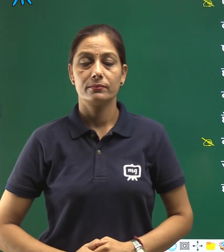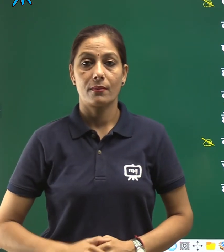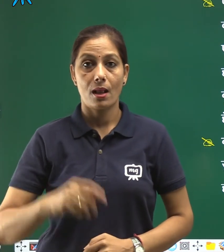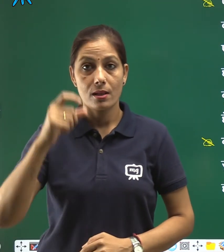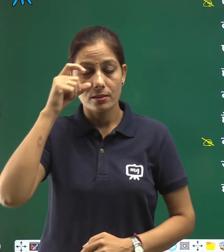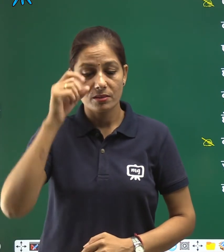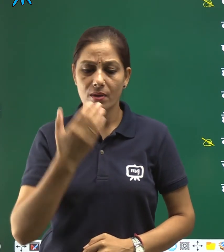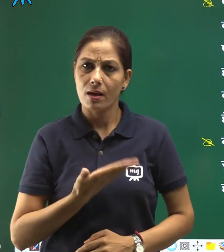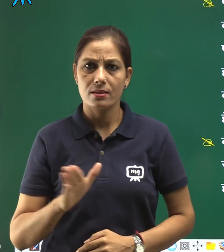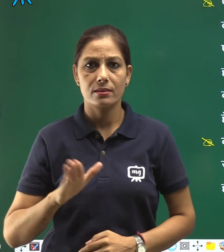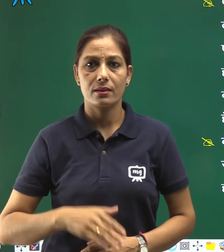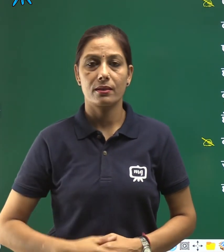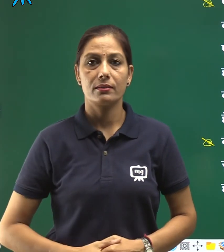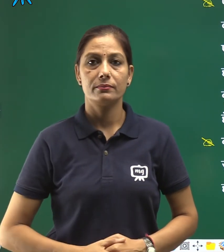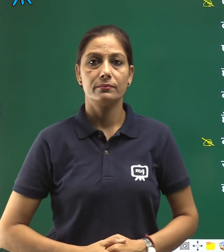चश्मा हट जाता है।